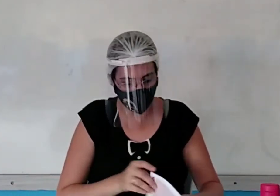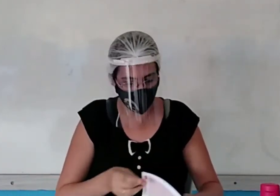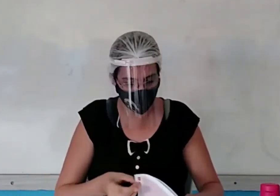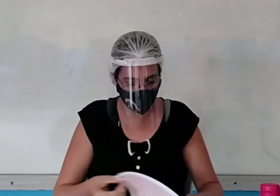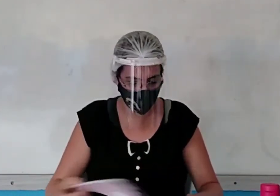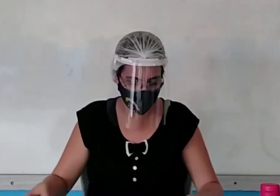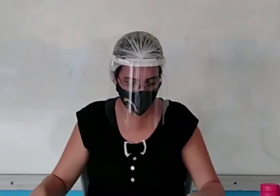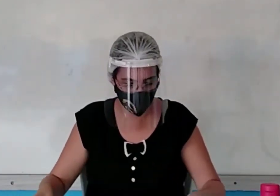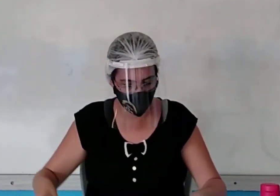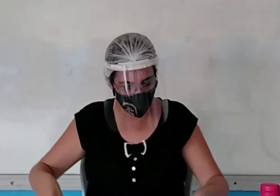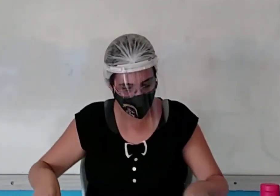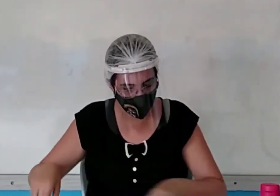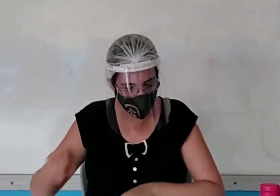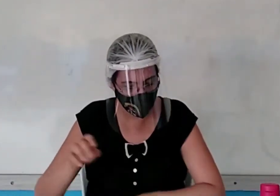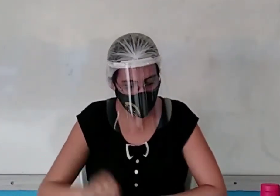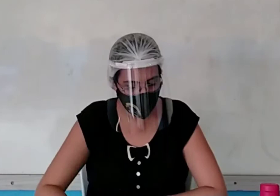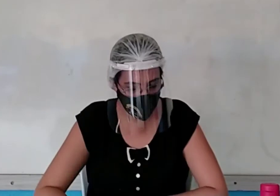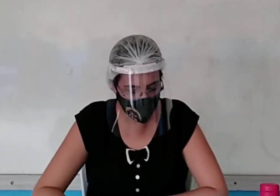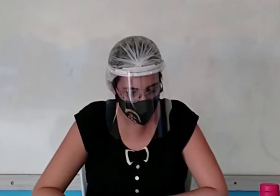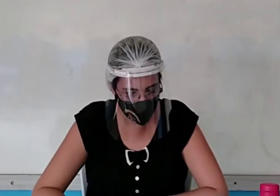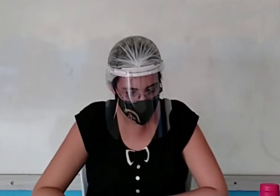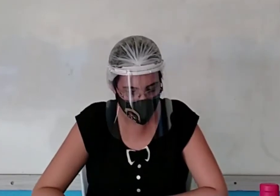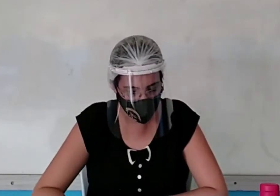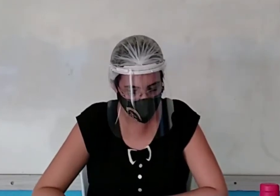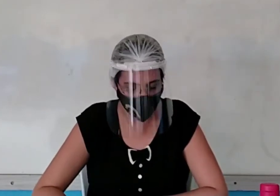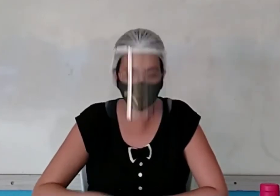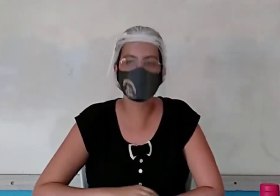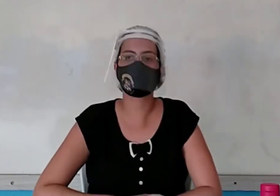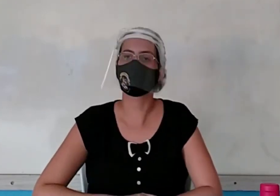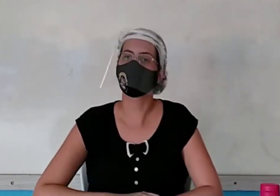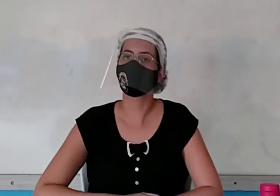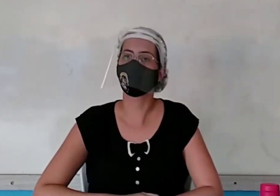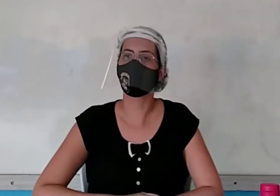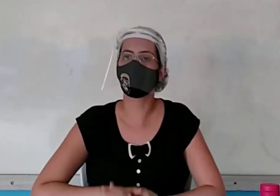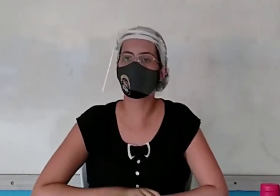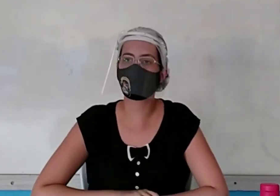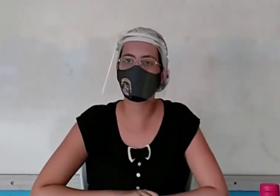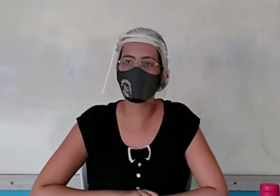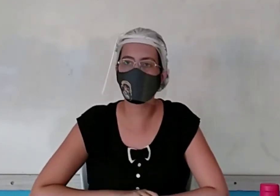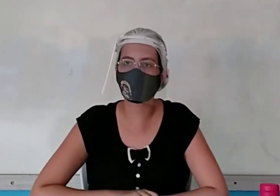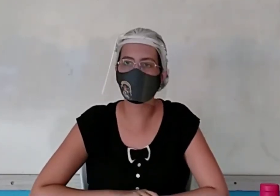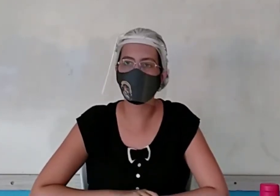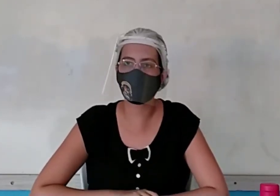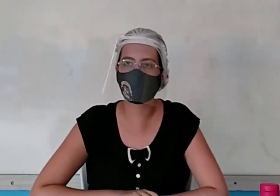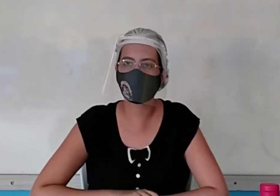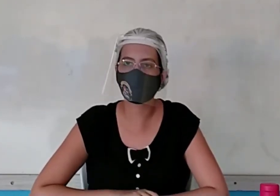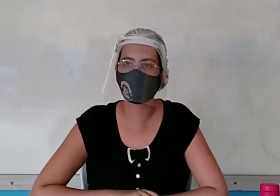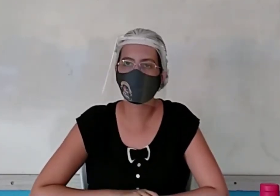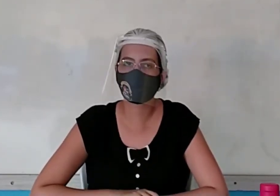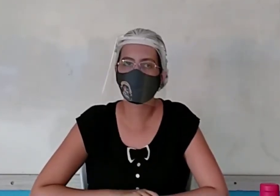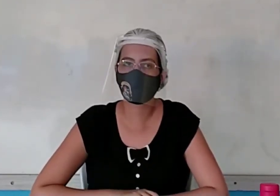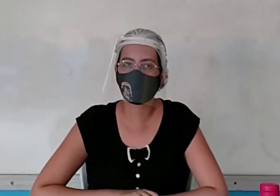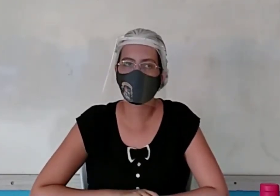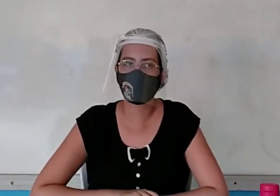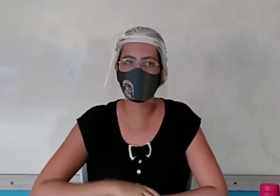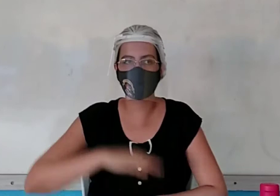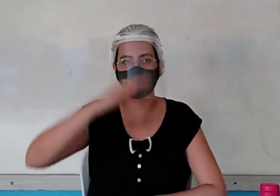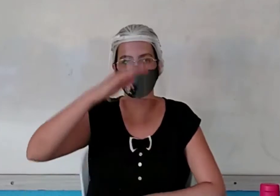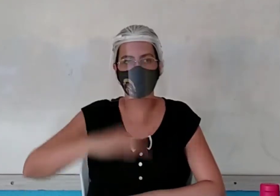Próximo. Ande na calçada. Dá para fazer isso lá? dá pedra? Como é que são nossas